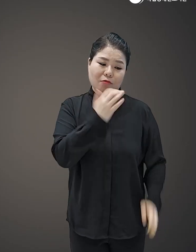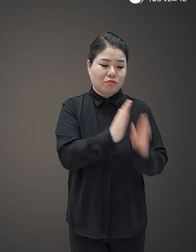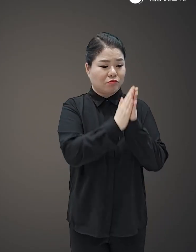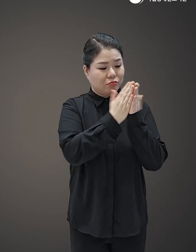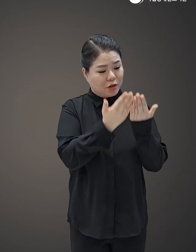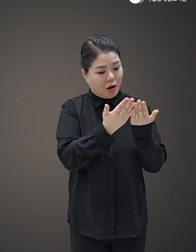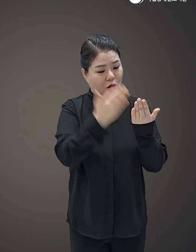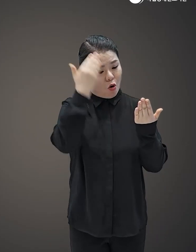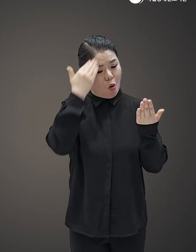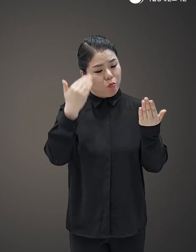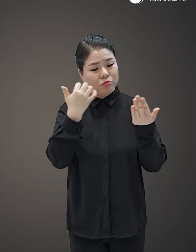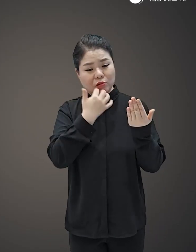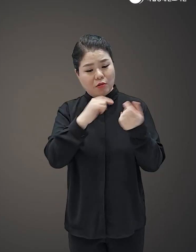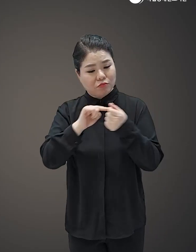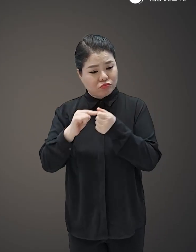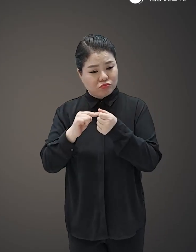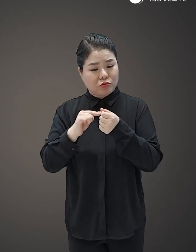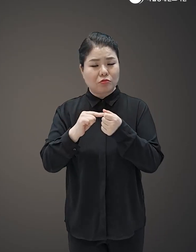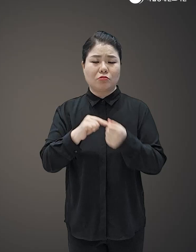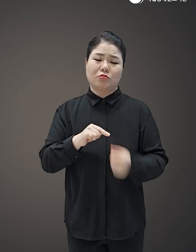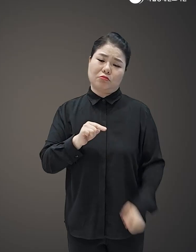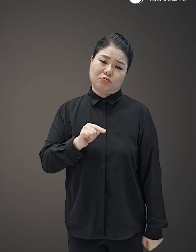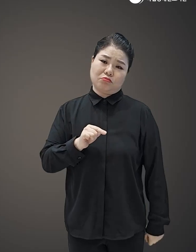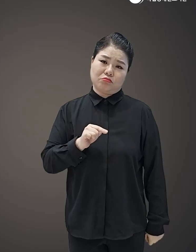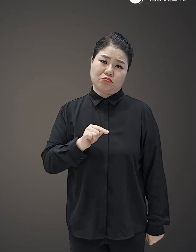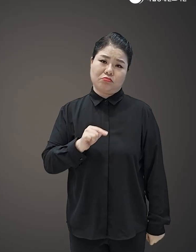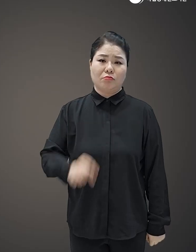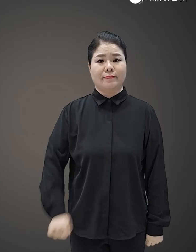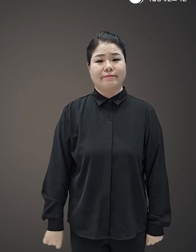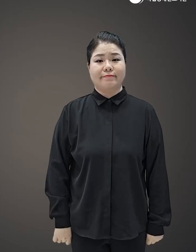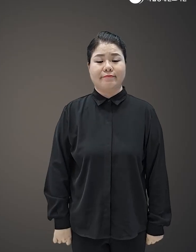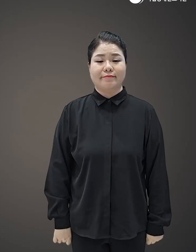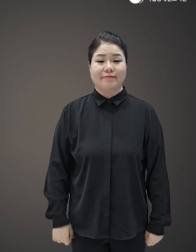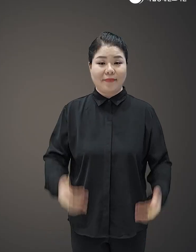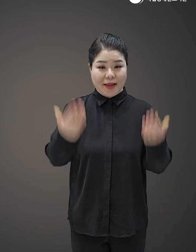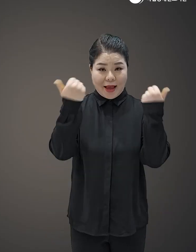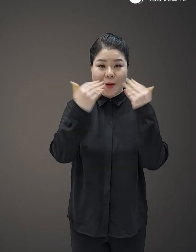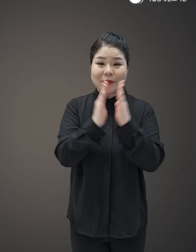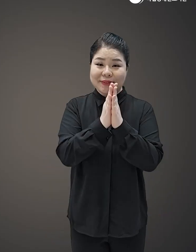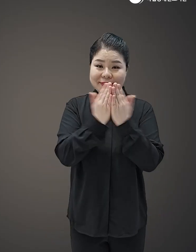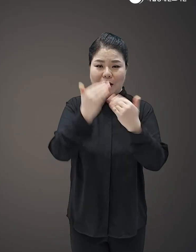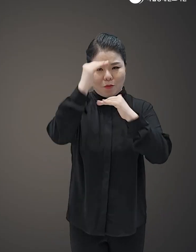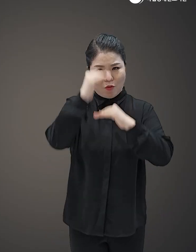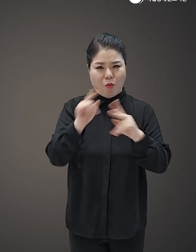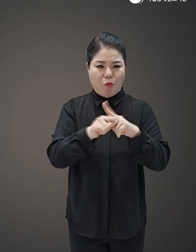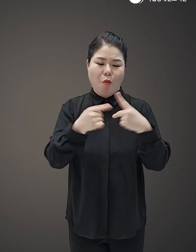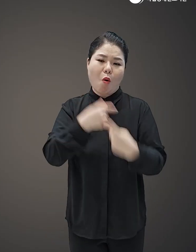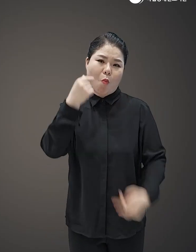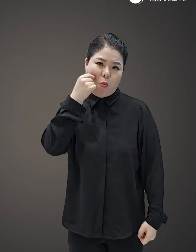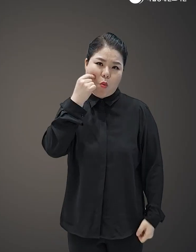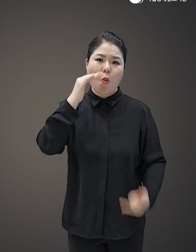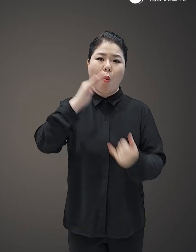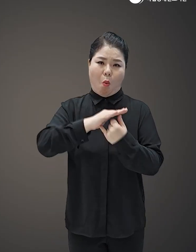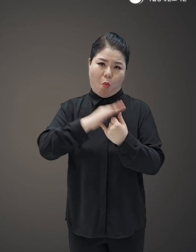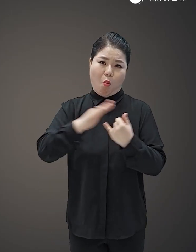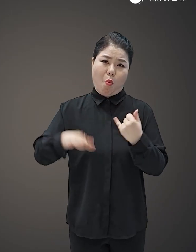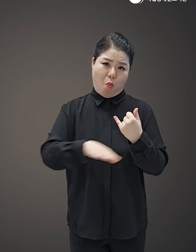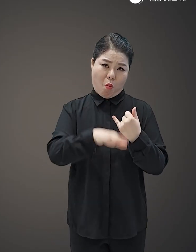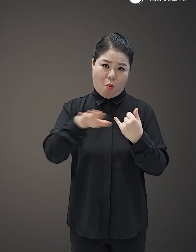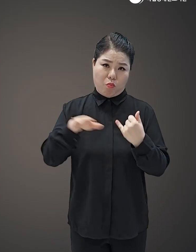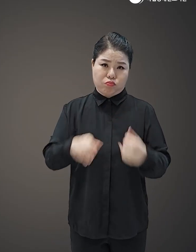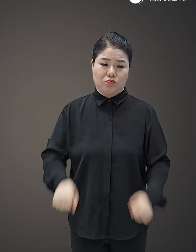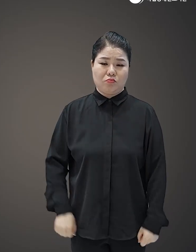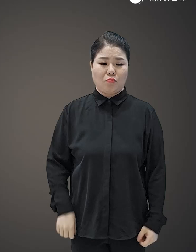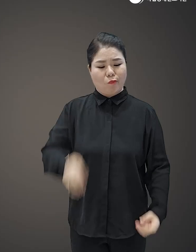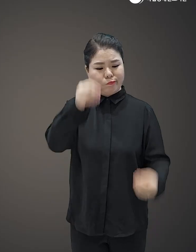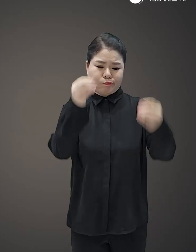하얀색은 책이요. 검은색은 글씨인데 교과서 내용을 이해 못하는 아이들. 뭐라고